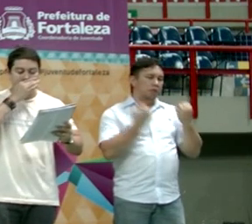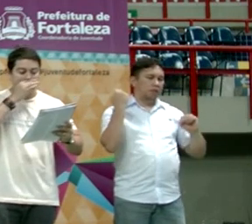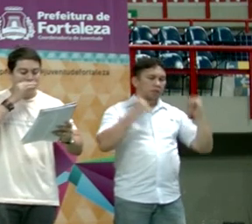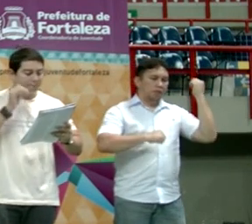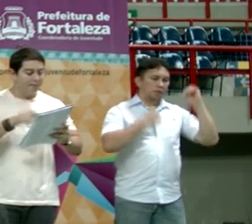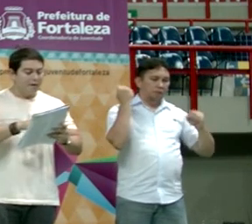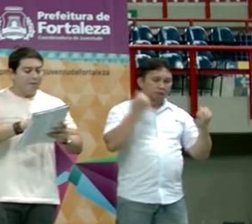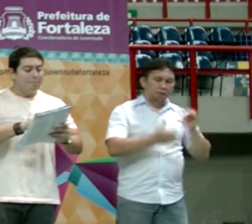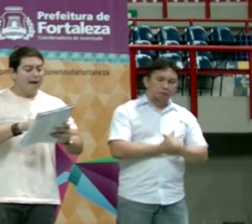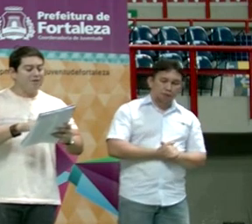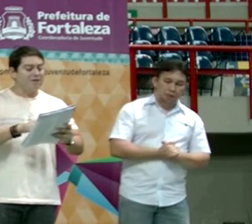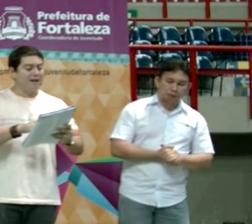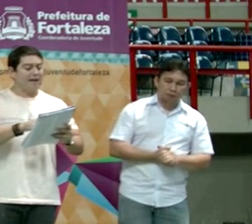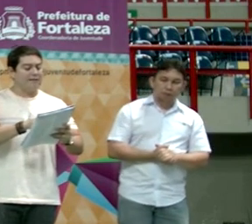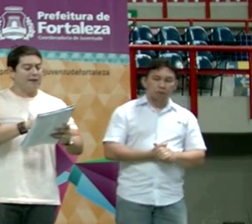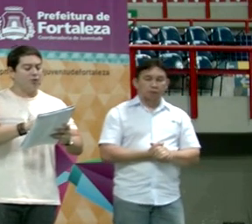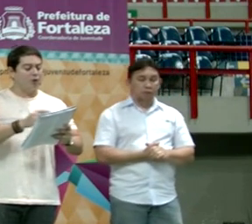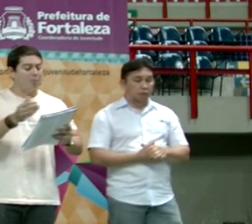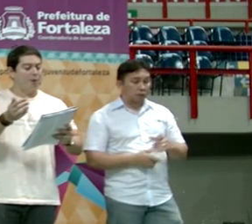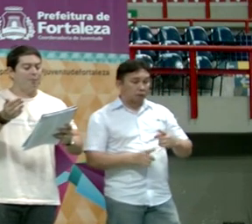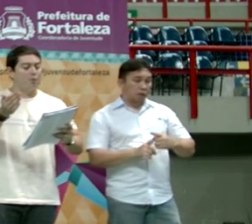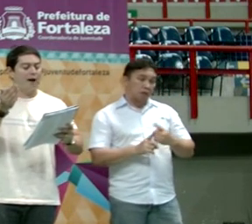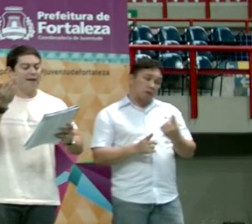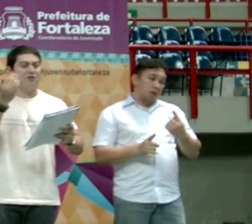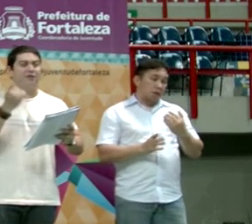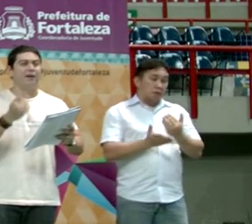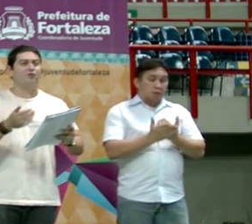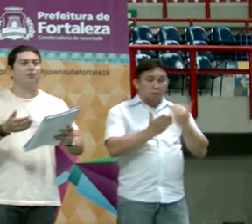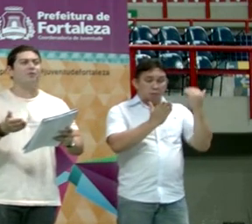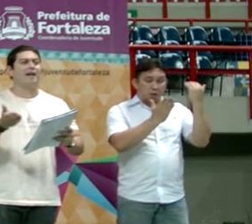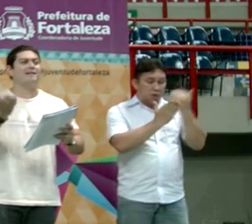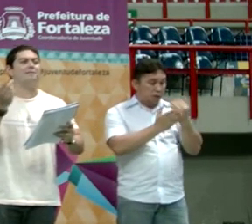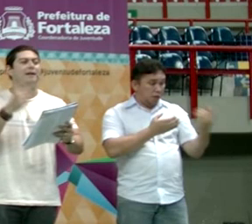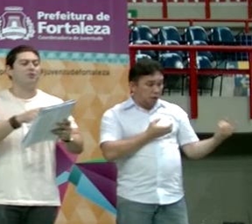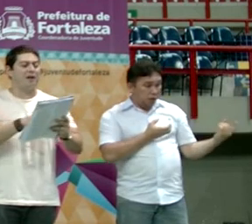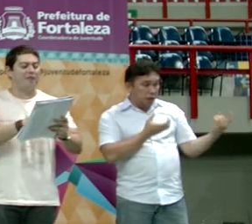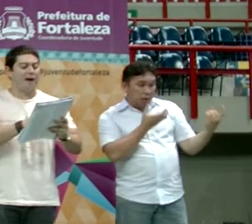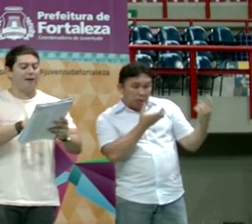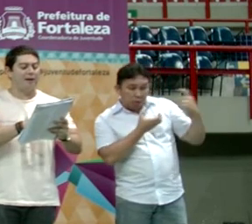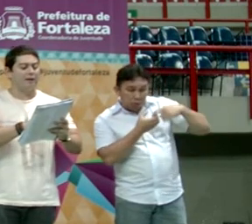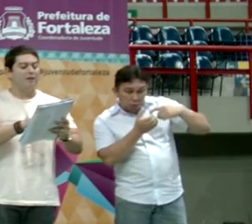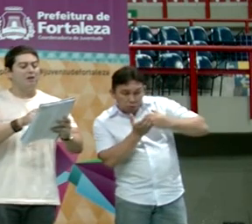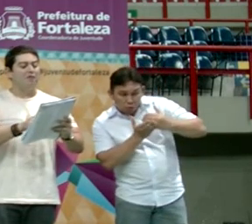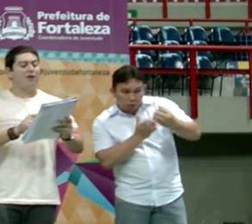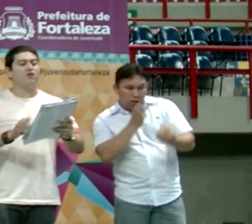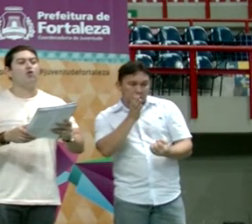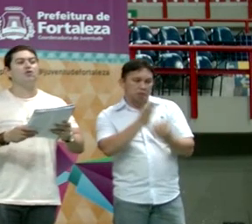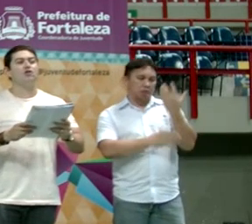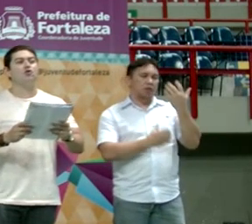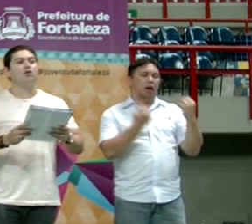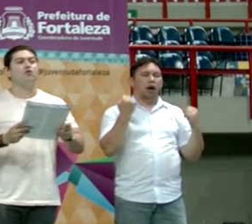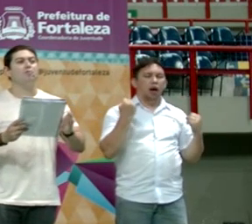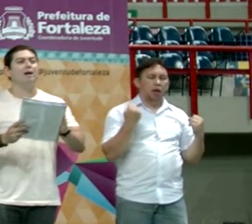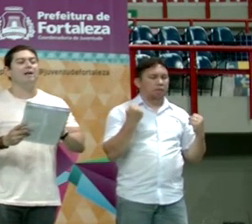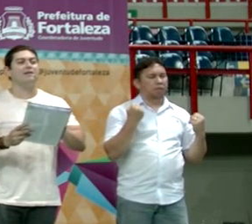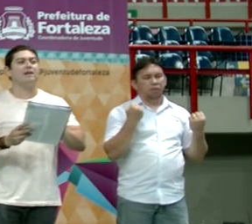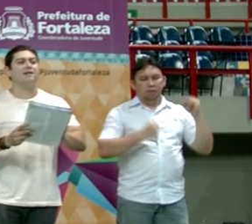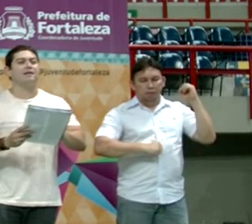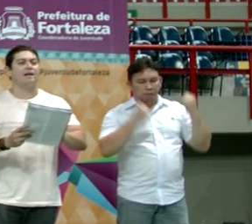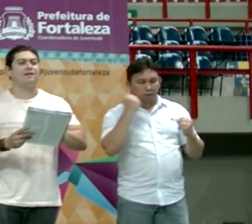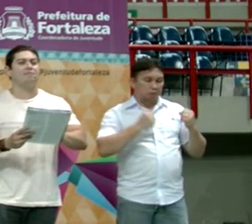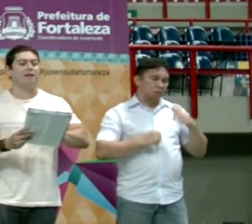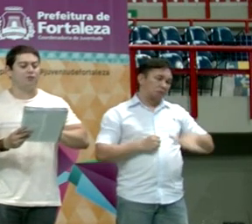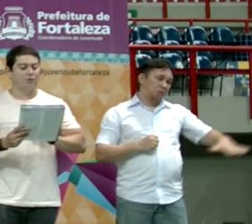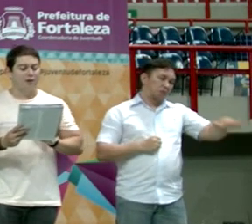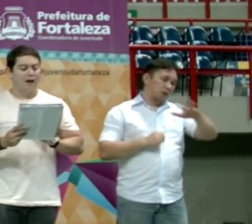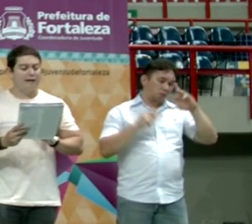industrial. Mais desagradável do que o próprio advento, nascimento da fábrica, foram as condições humanas